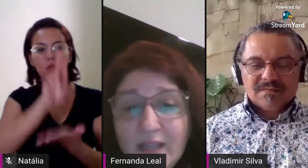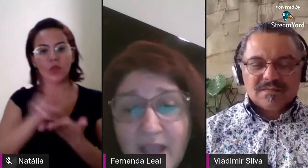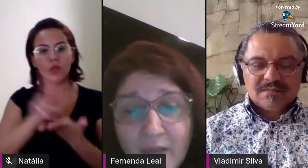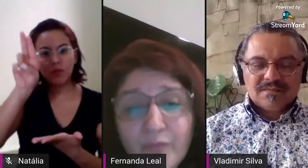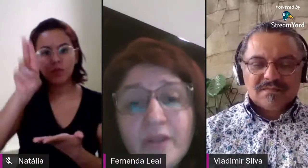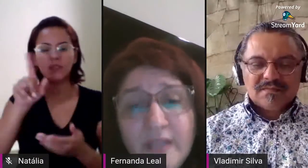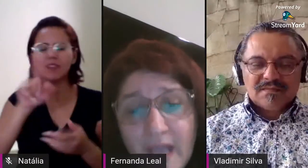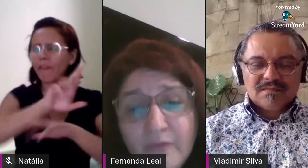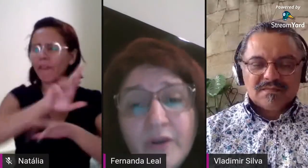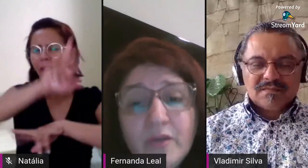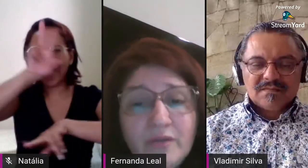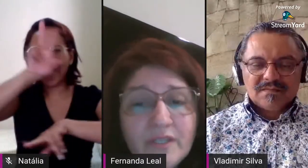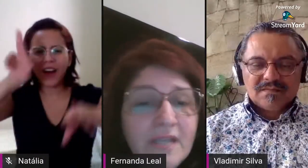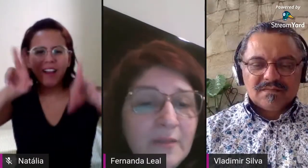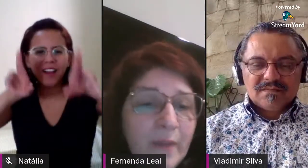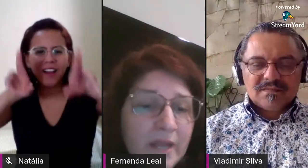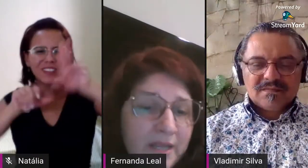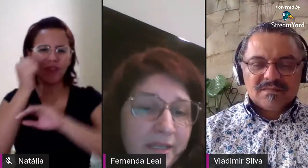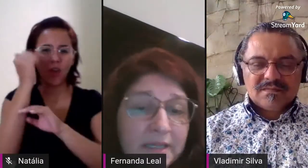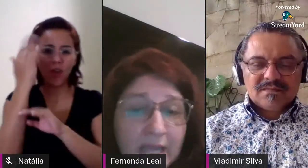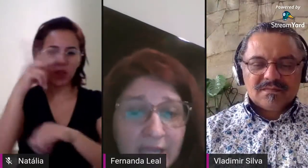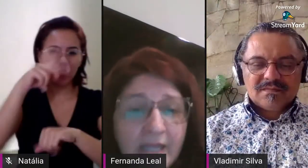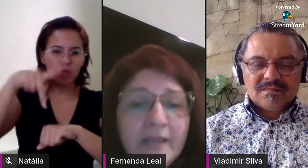Universidade de Évora e Universidade de